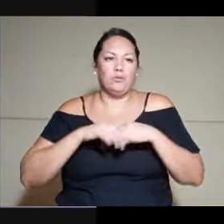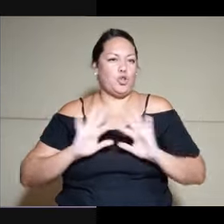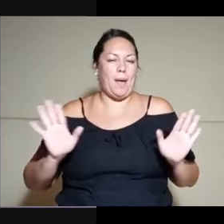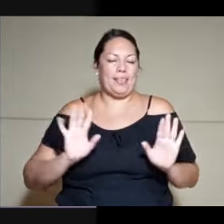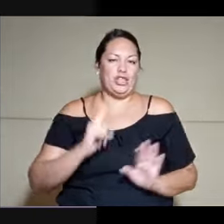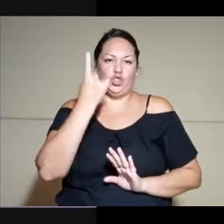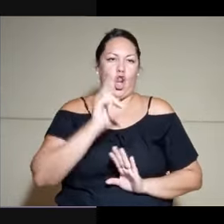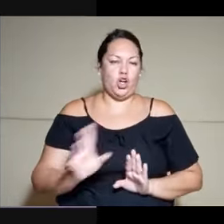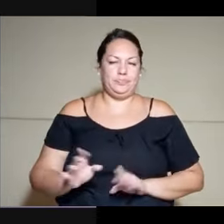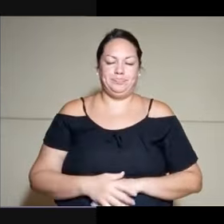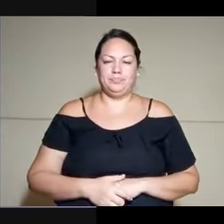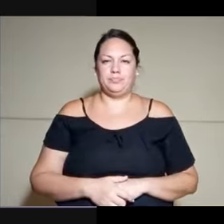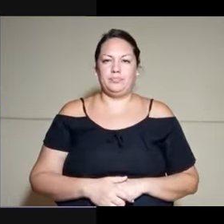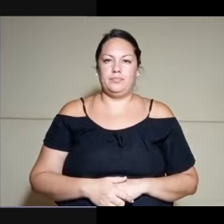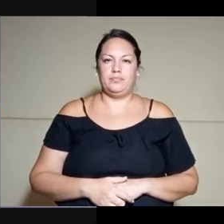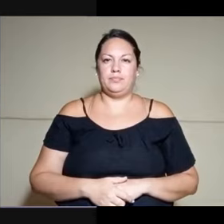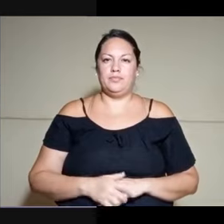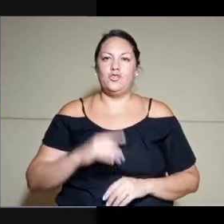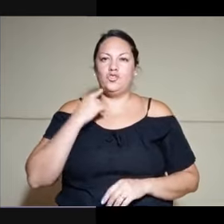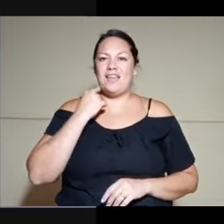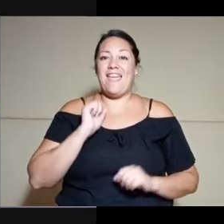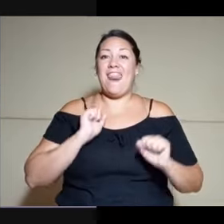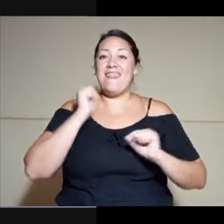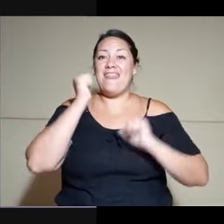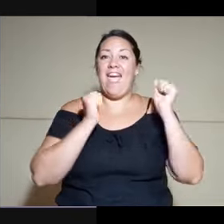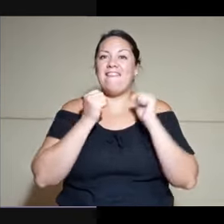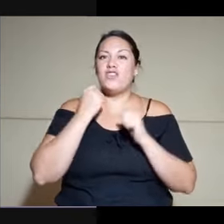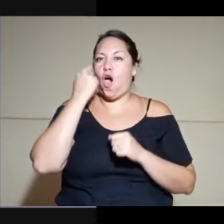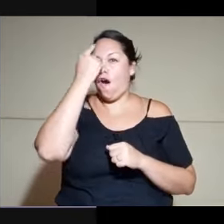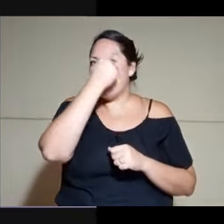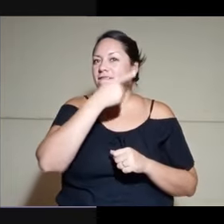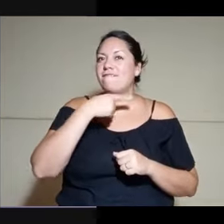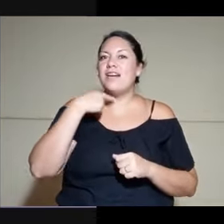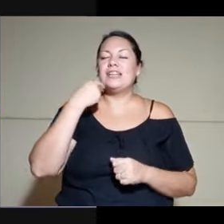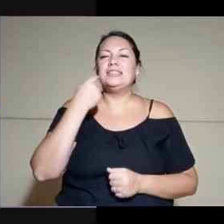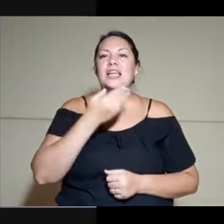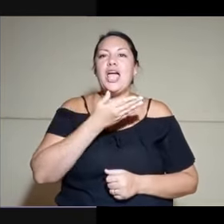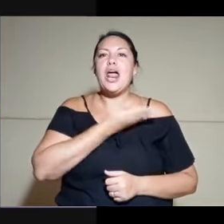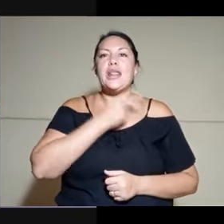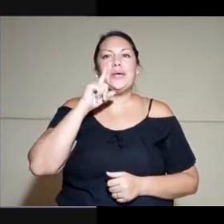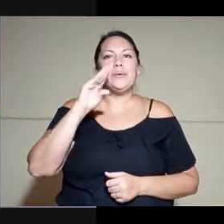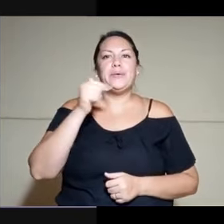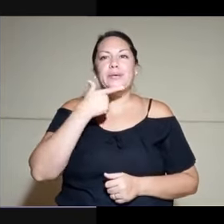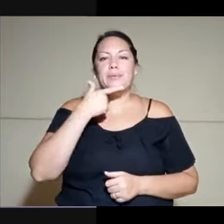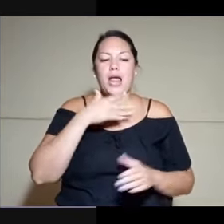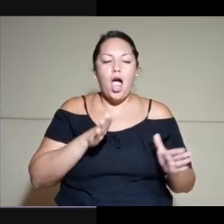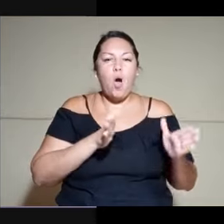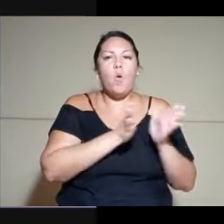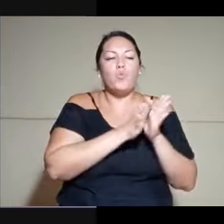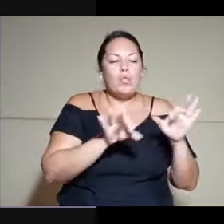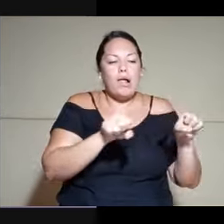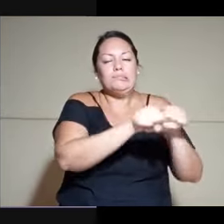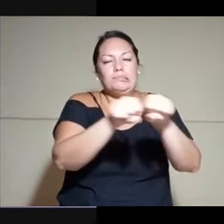elegimos cuándo vamos a salivar, no lo manejamos con la voluntad. Eso es parte del sistema nervioso autónomo. Entonces, el nervio facial,